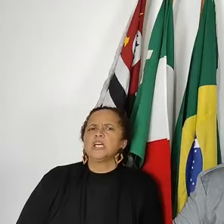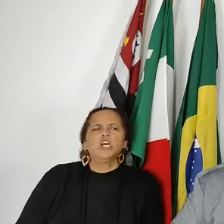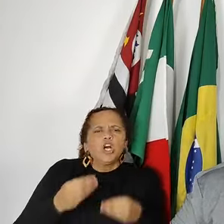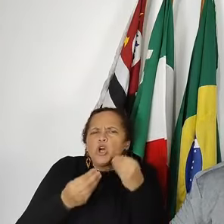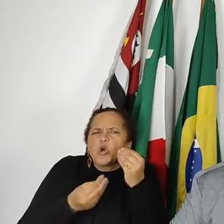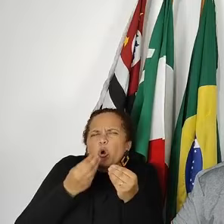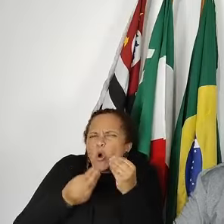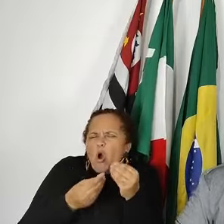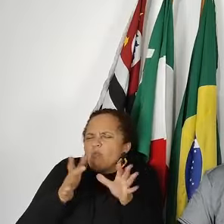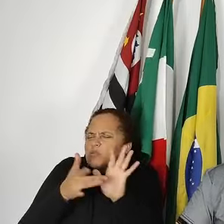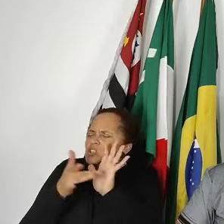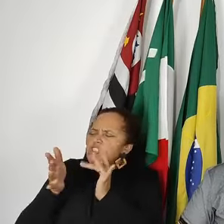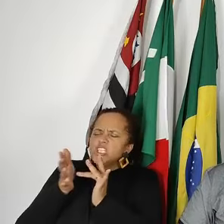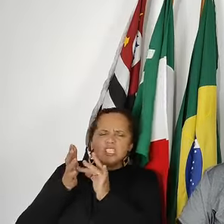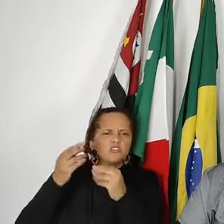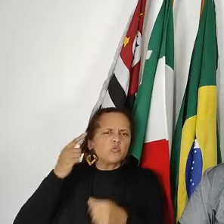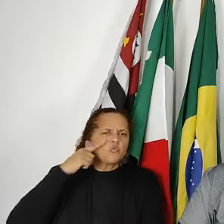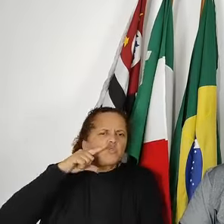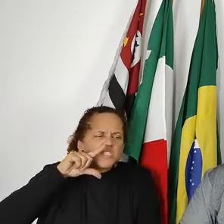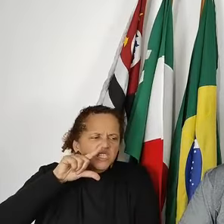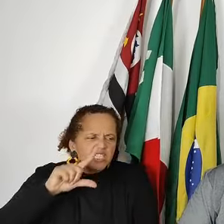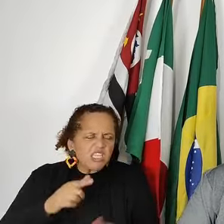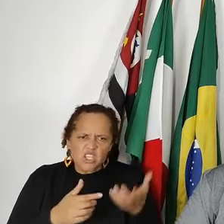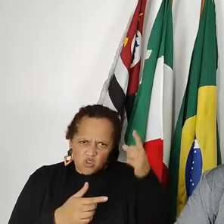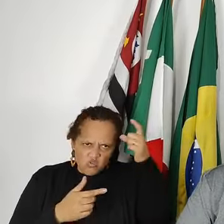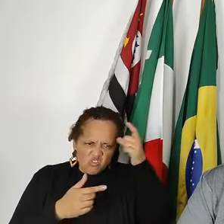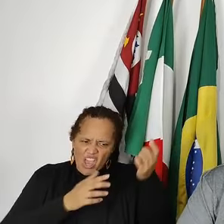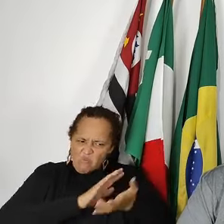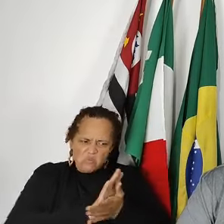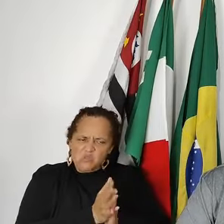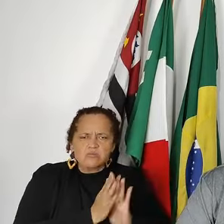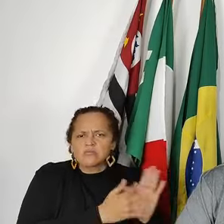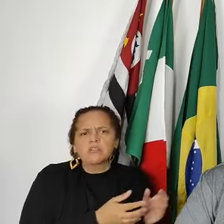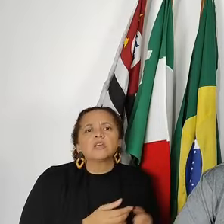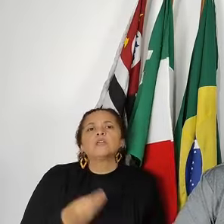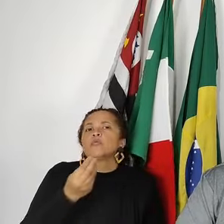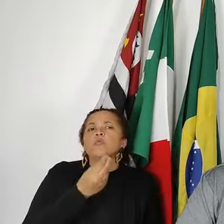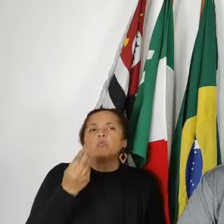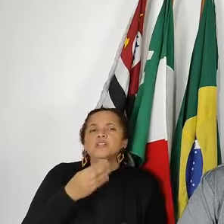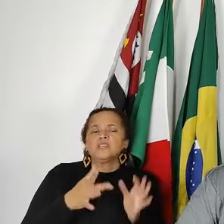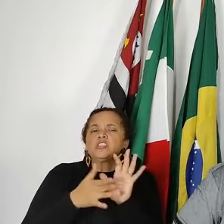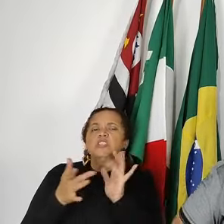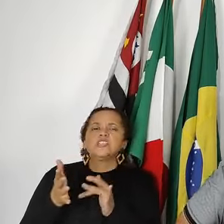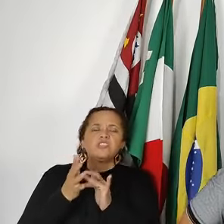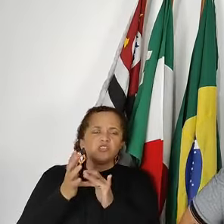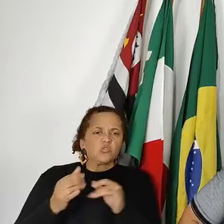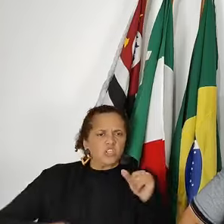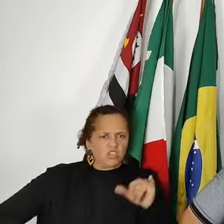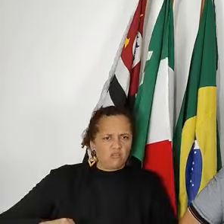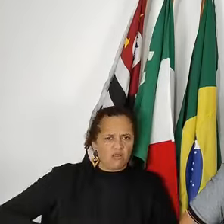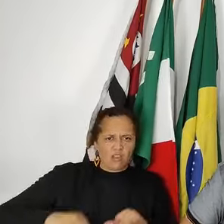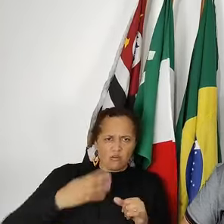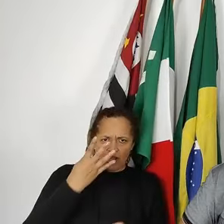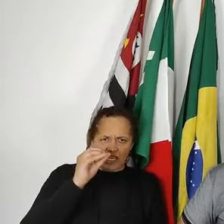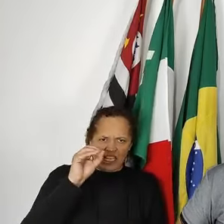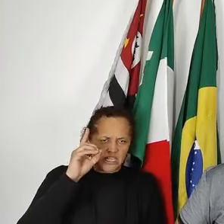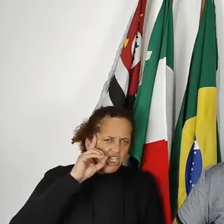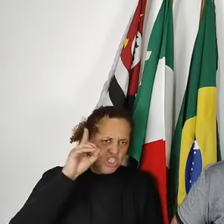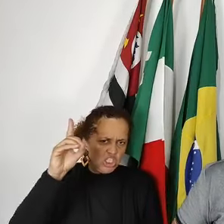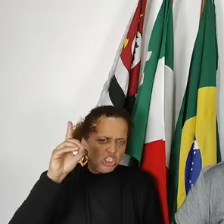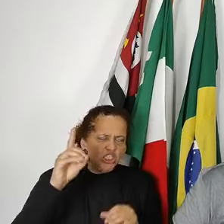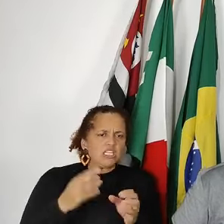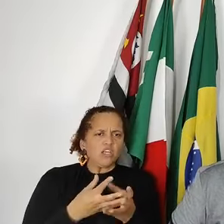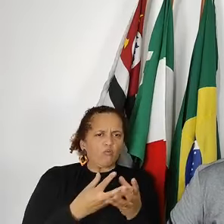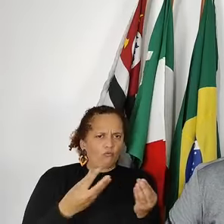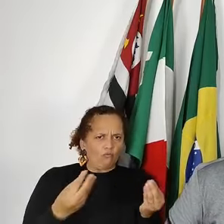à tentação lá no deserto, né? A tentação do diabo quando ele estava lá no deserto os 40 dias? Através da